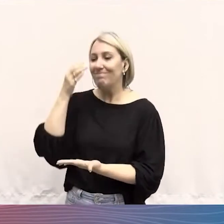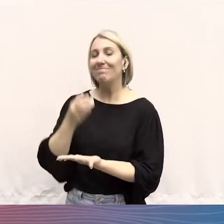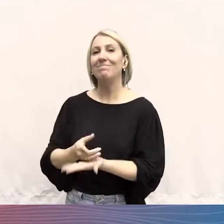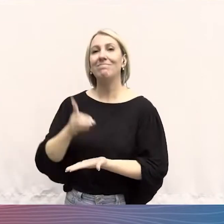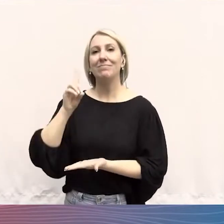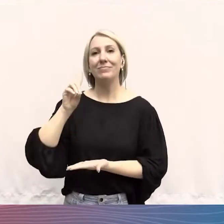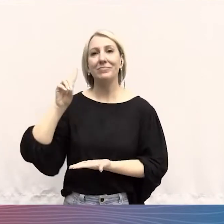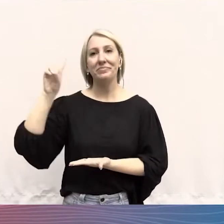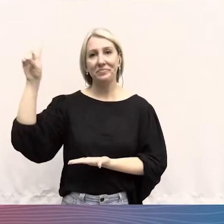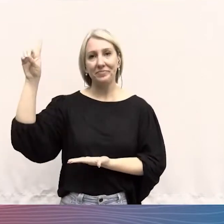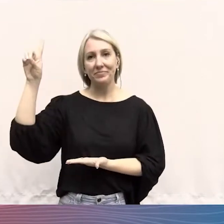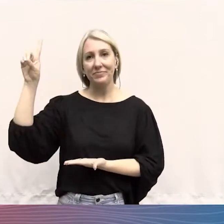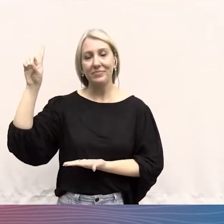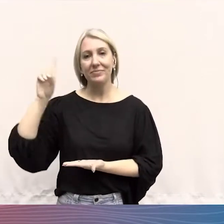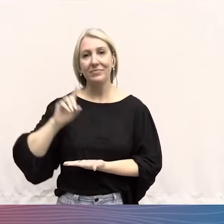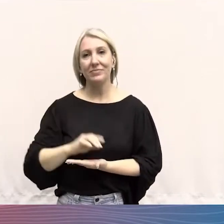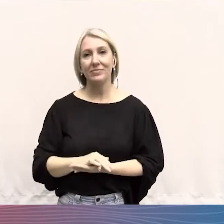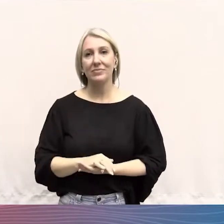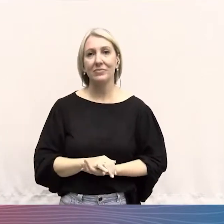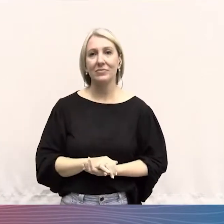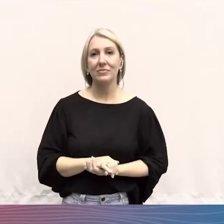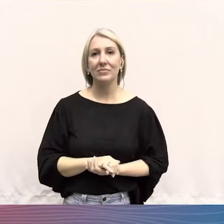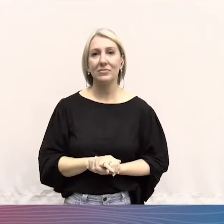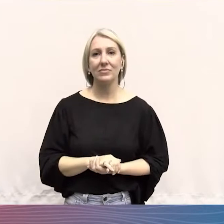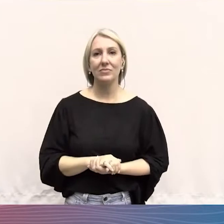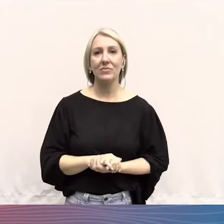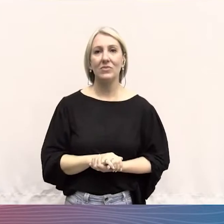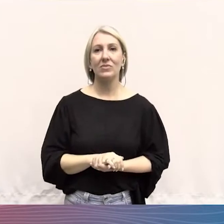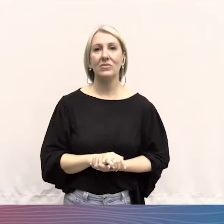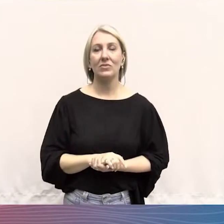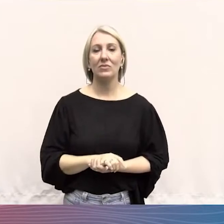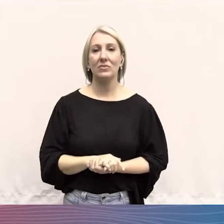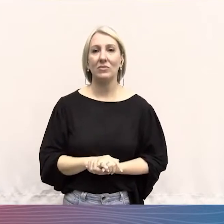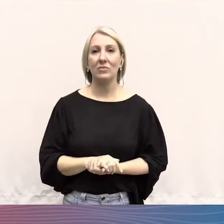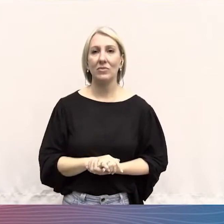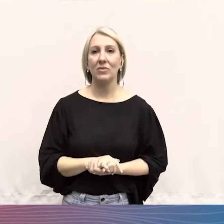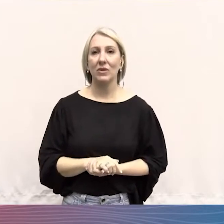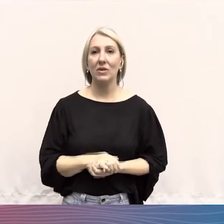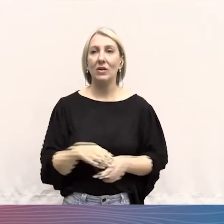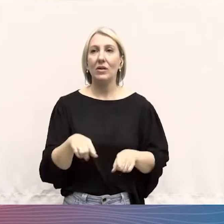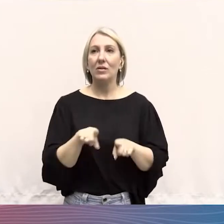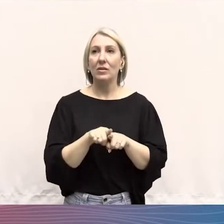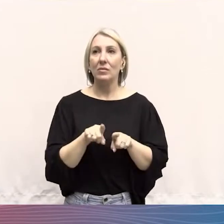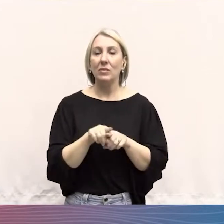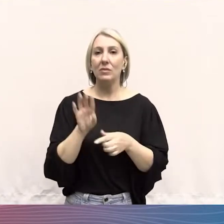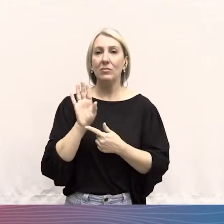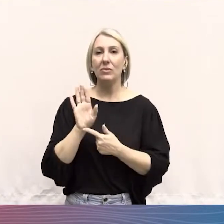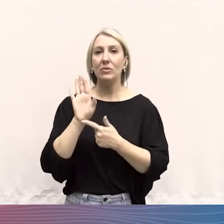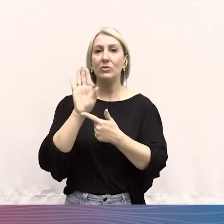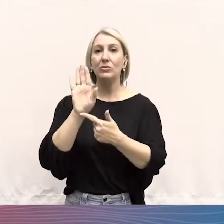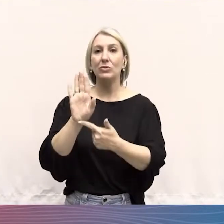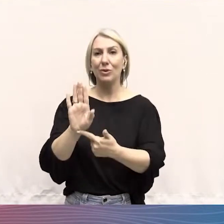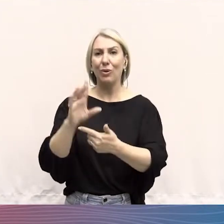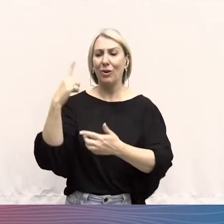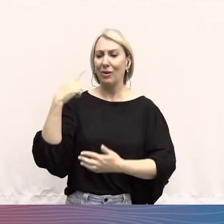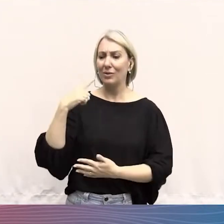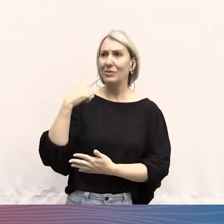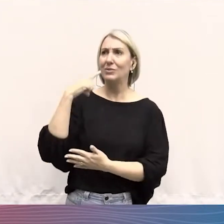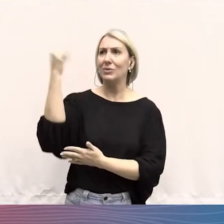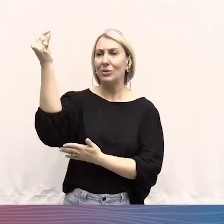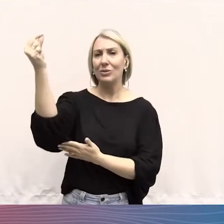não é? Ele falou ainda da eleição e predestinação de Deus, né? Alguns